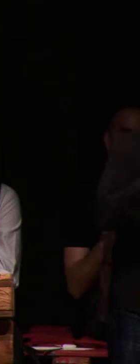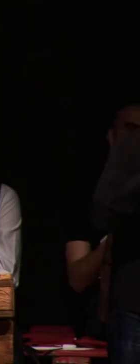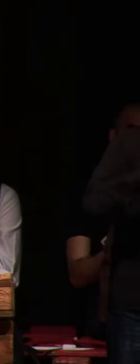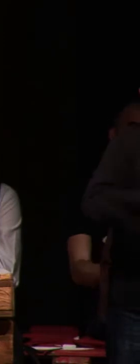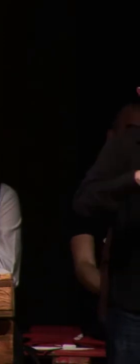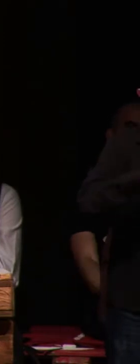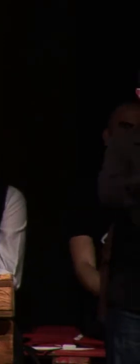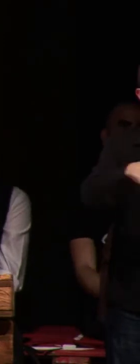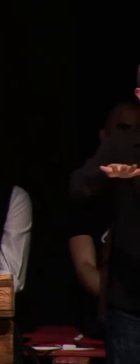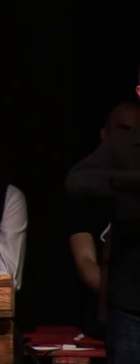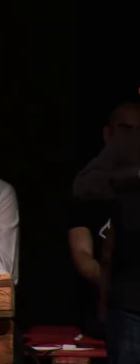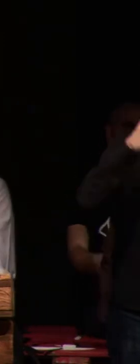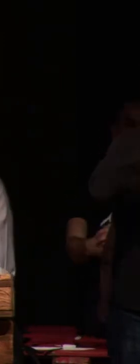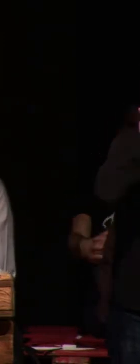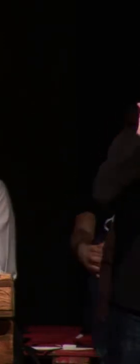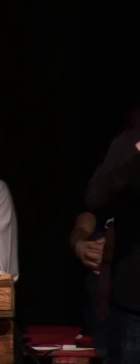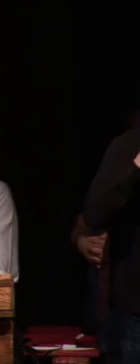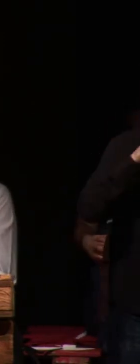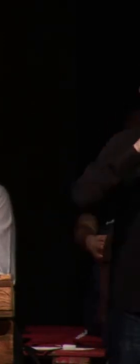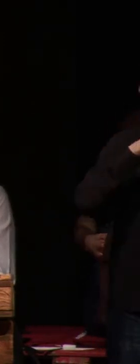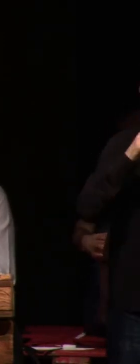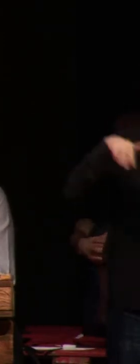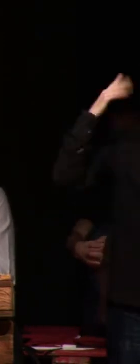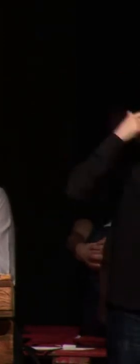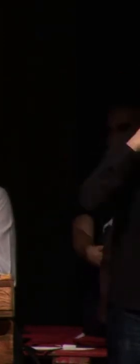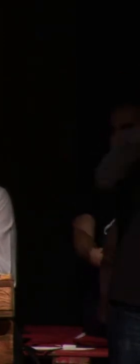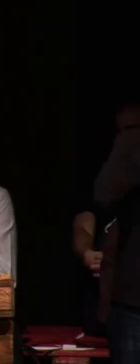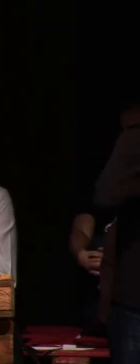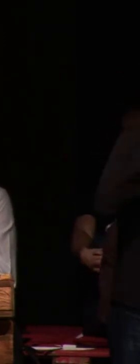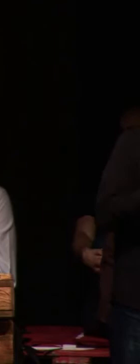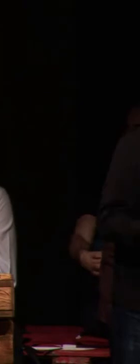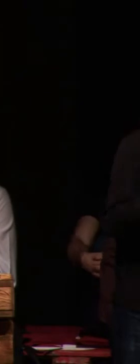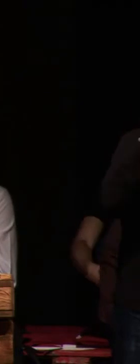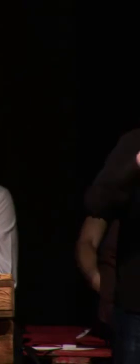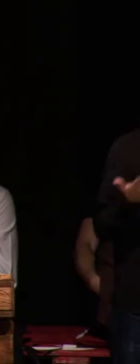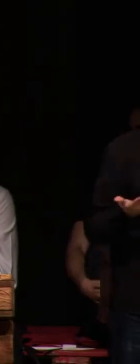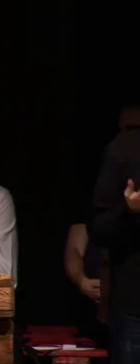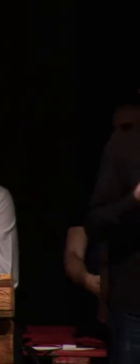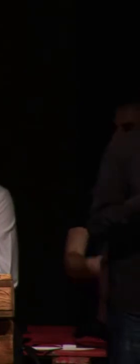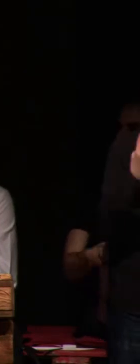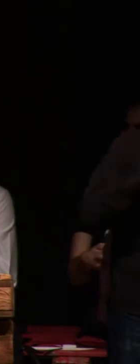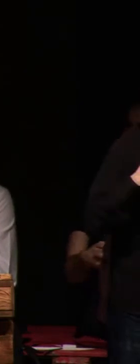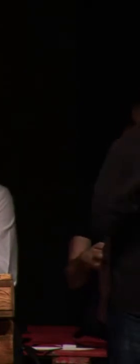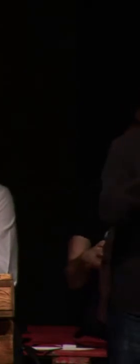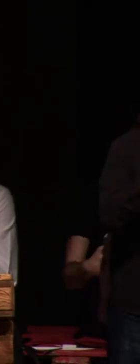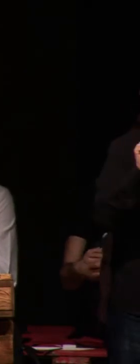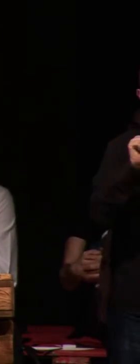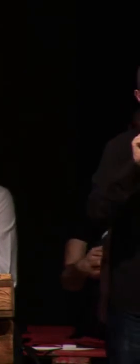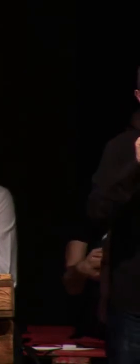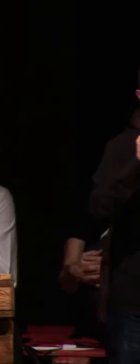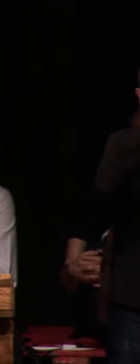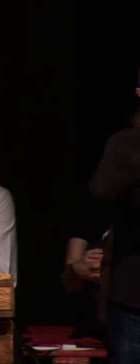majors mobilitzacions històriques des del final de la dictadura franquista. Fa només també 2 mesos que el 96% dels plens